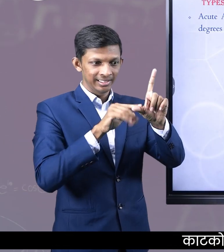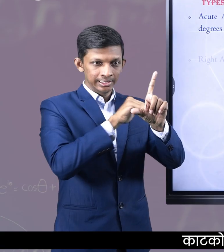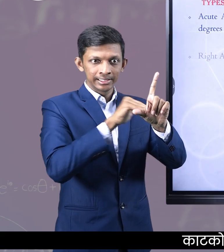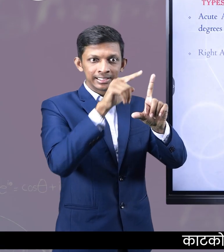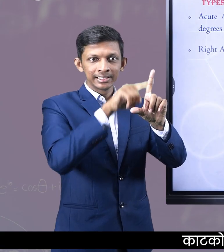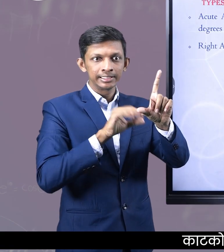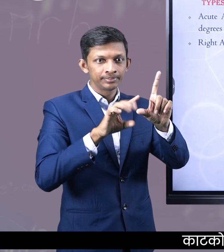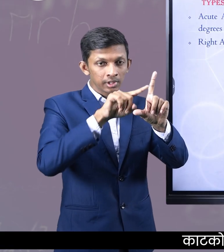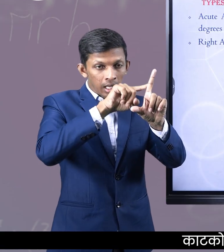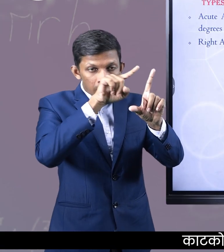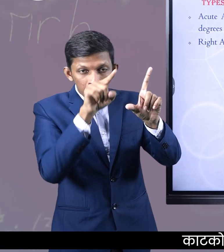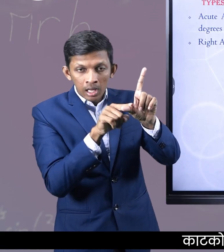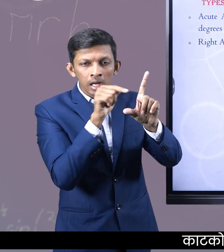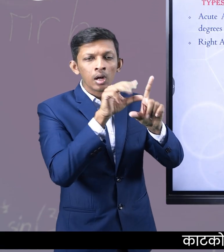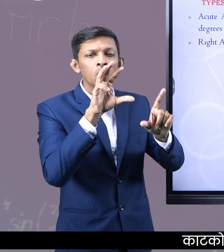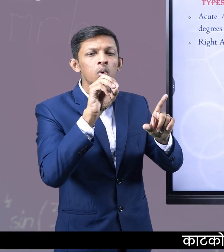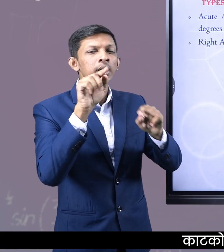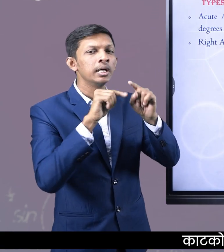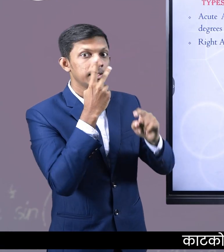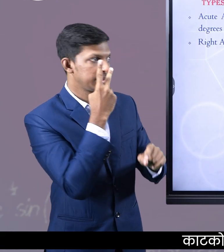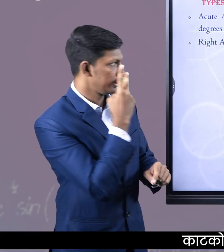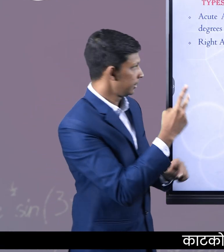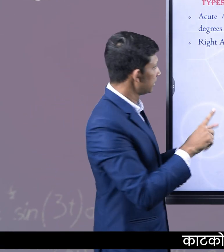काटकोन. 90 अंशावर अचूक कोन.